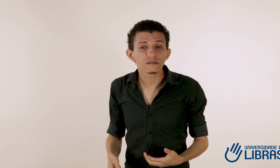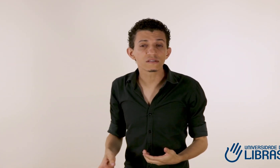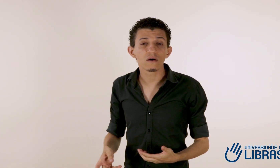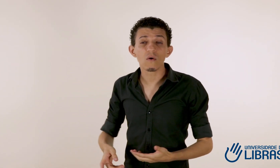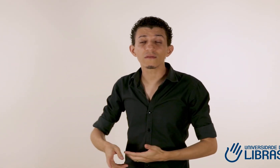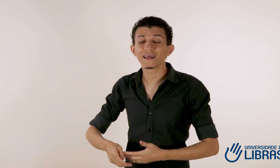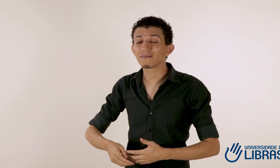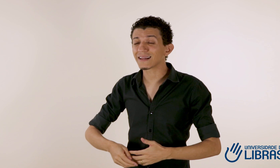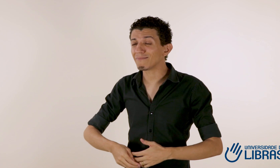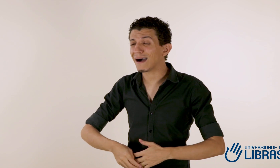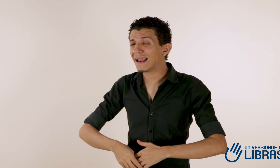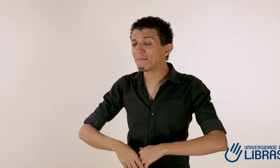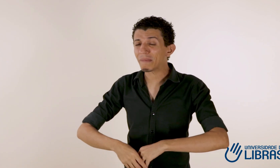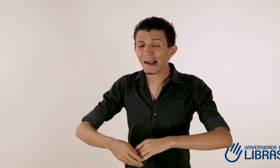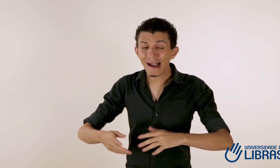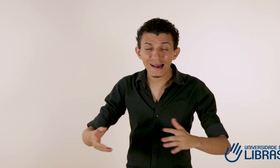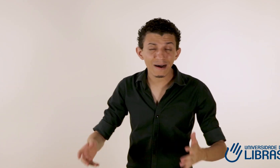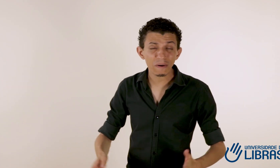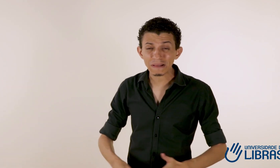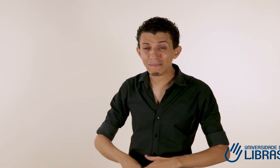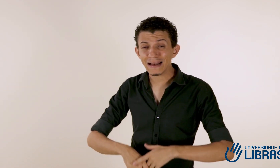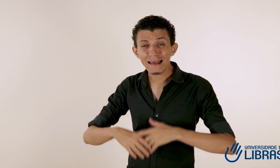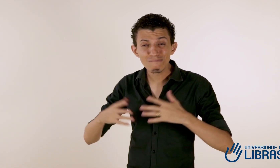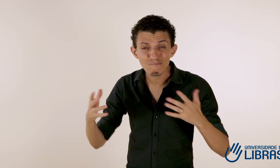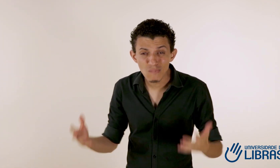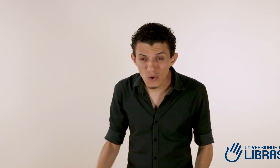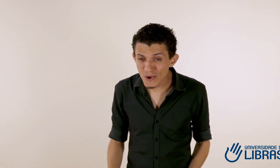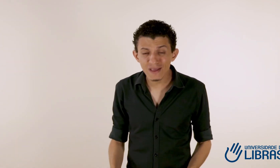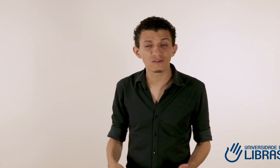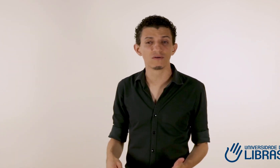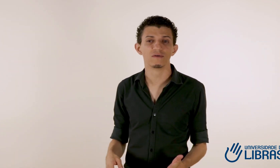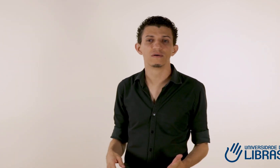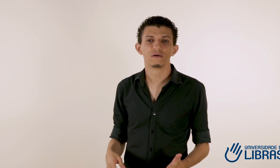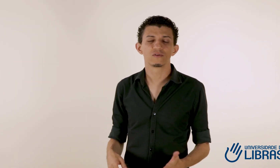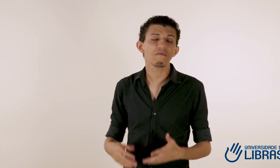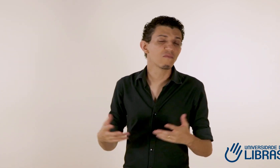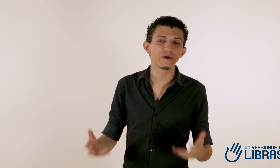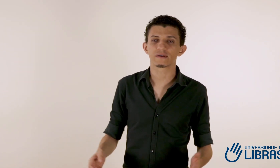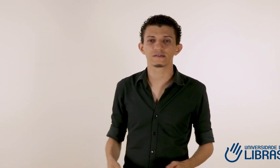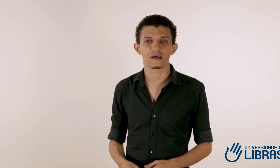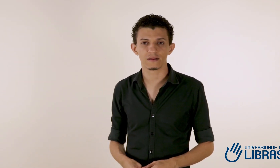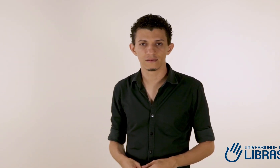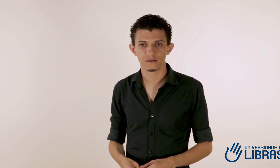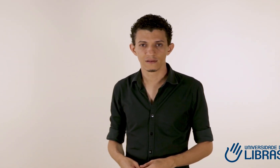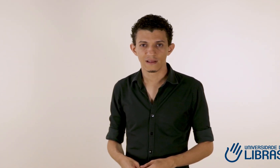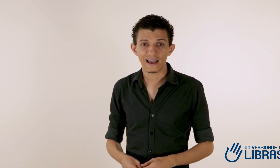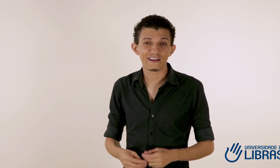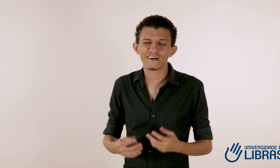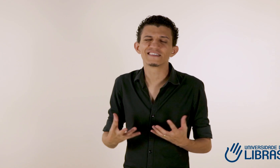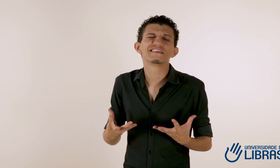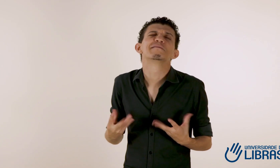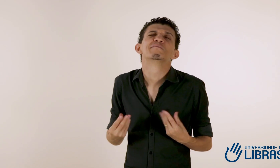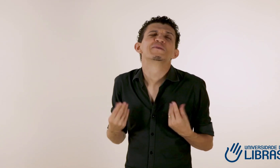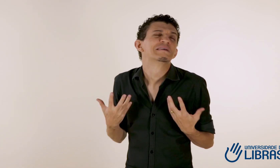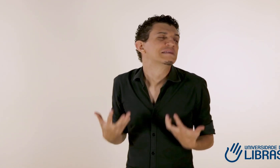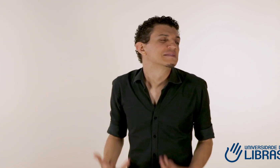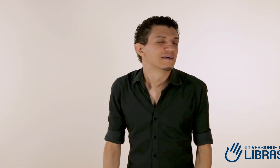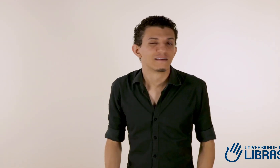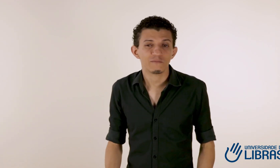Nossa, ontem eu trabalhei pra caramba, eu trabalhei muito. Tô muito cansado. Ainda faz assim,